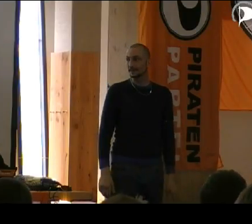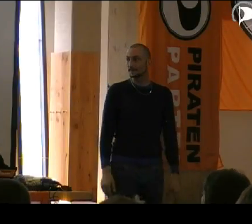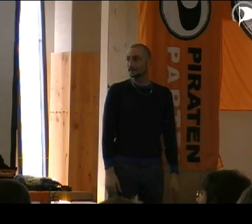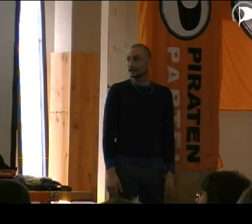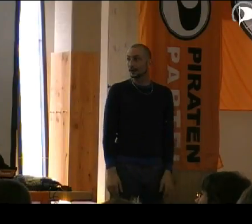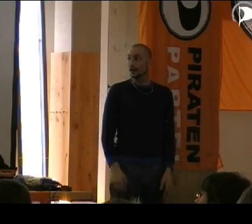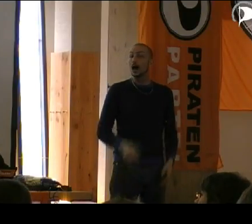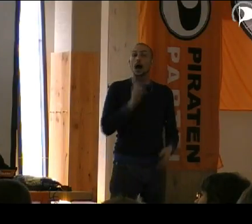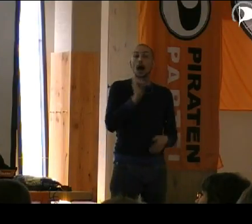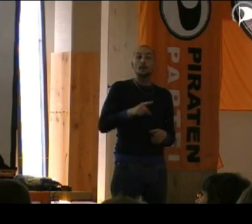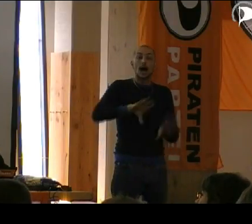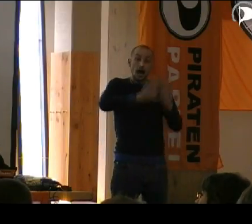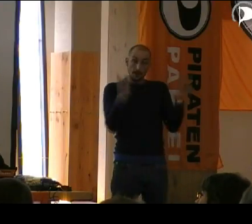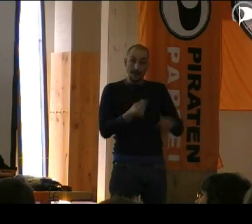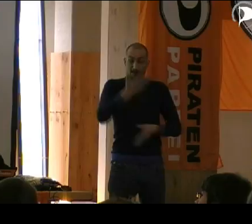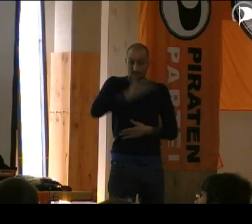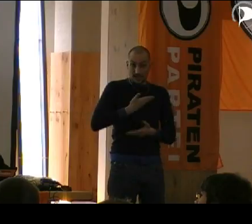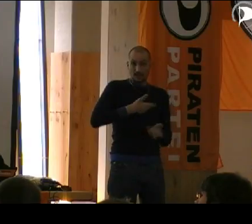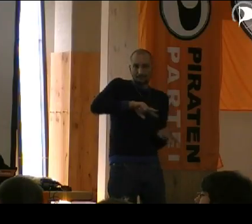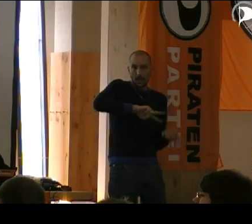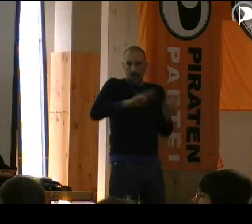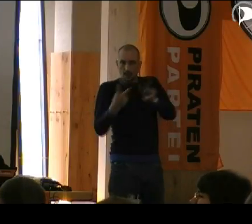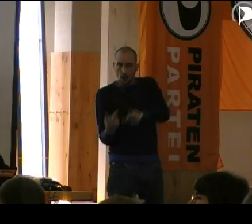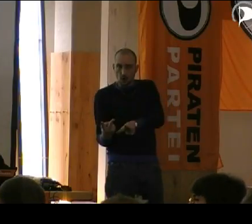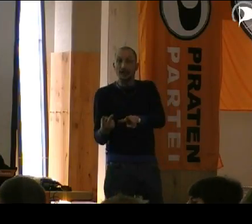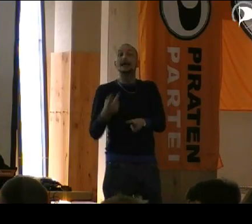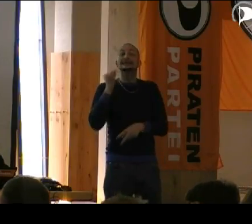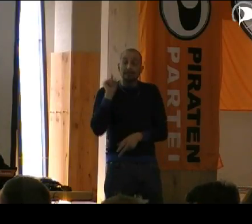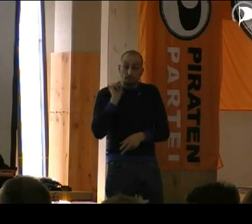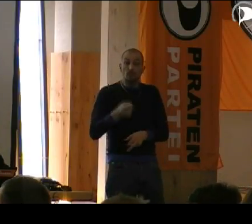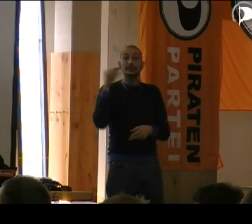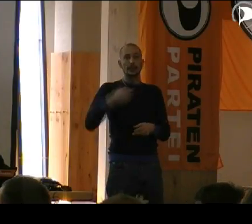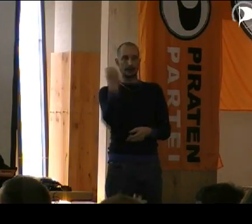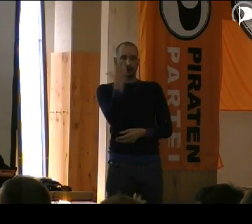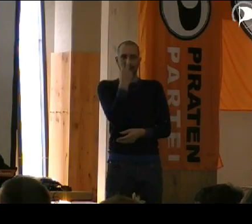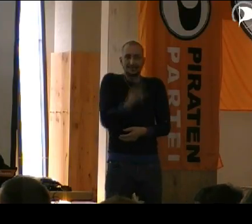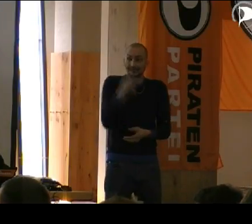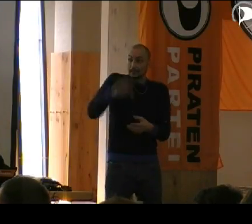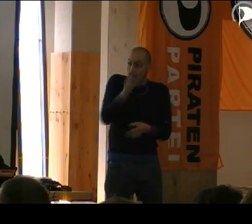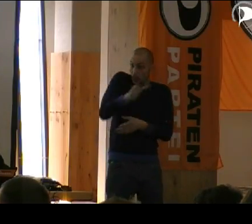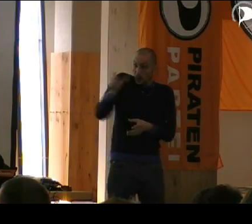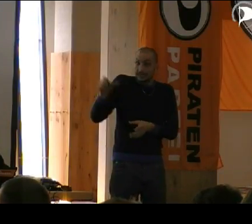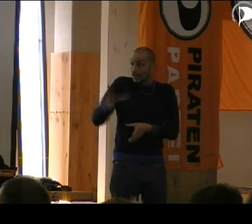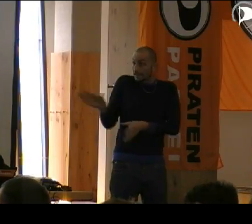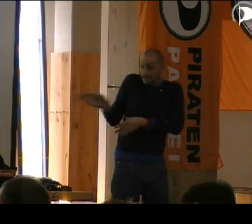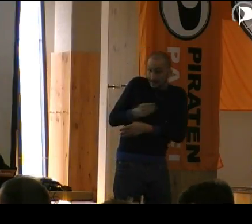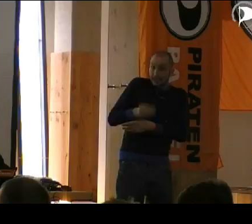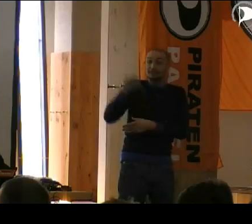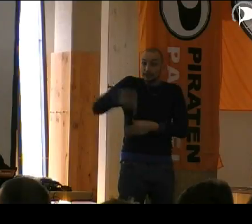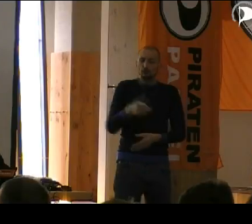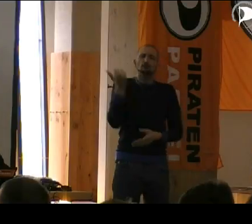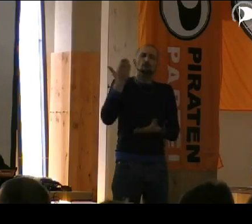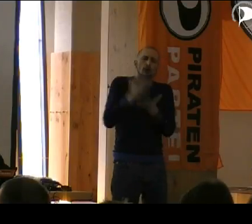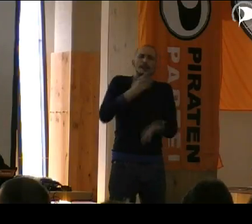aber bei allem willen zur veränderung müssen wir auch realisieren dass wir diejenigen mitnehmen müssen die schon länger dabei